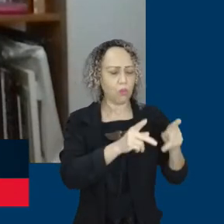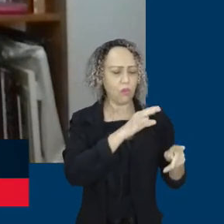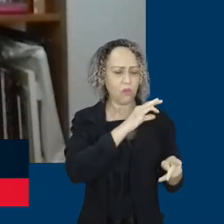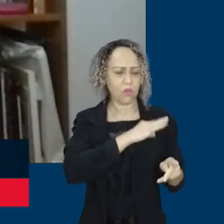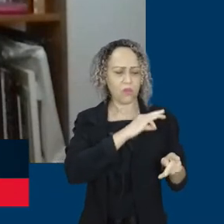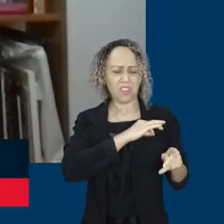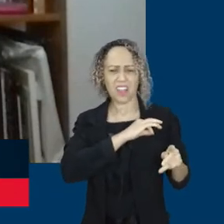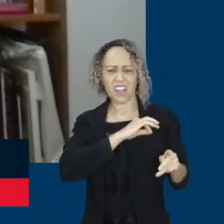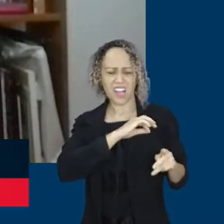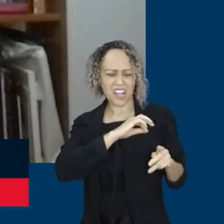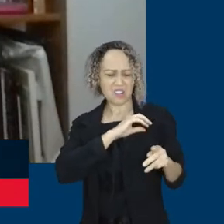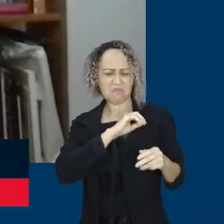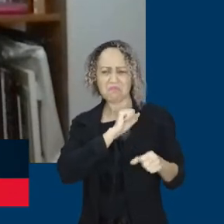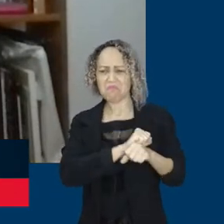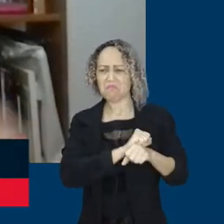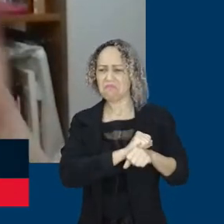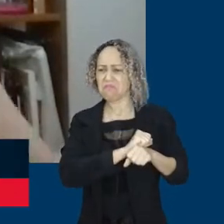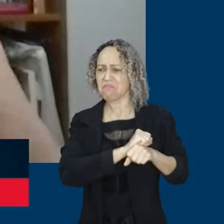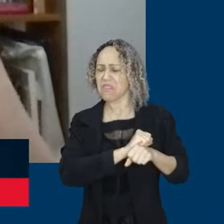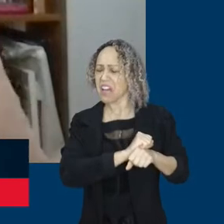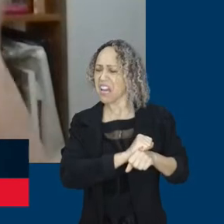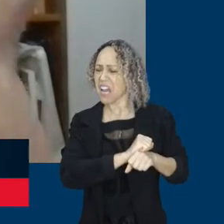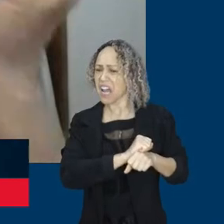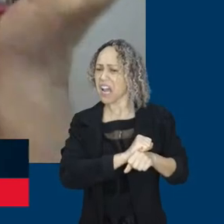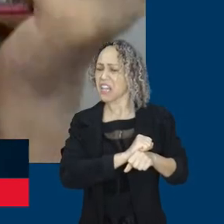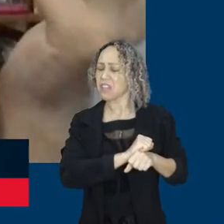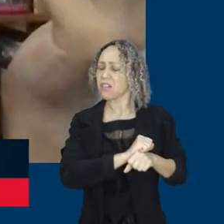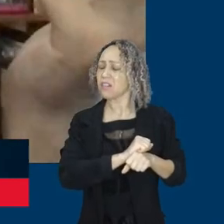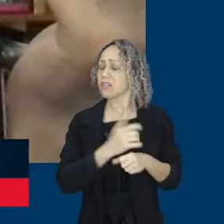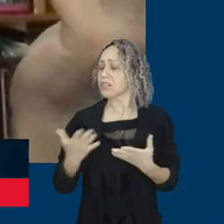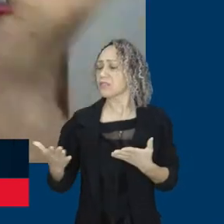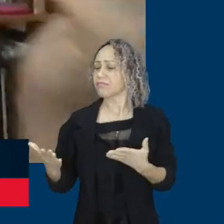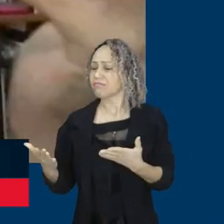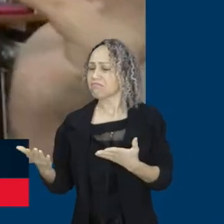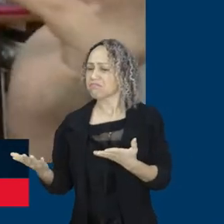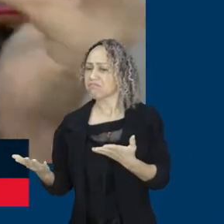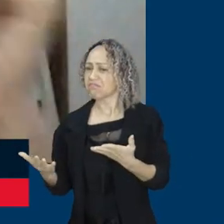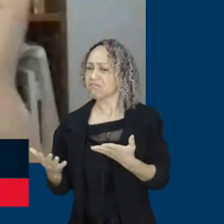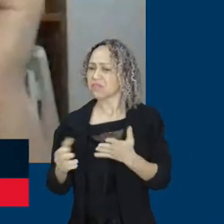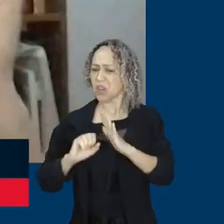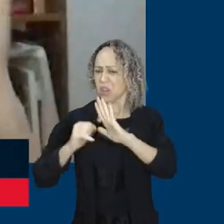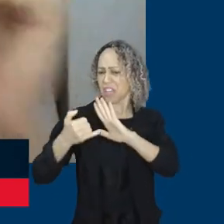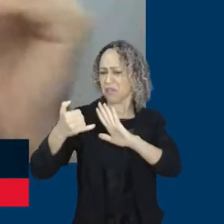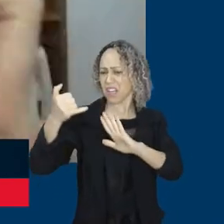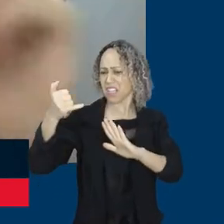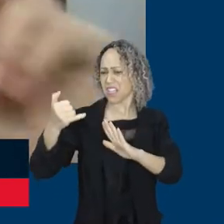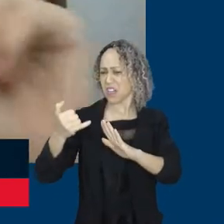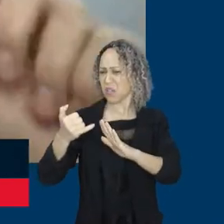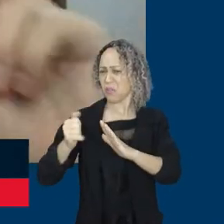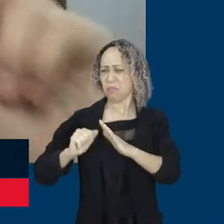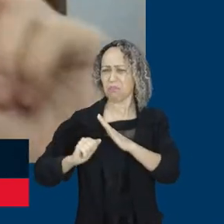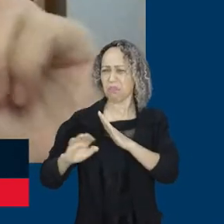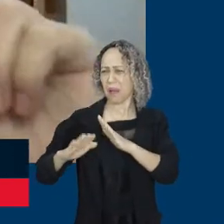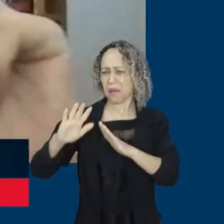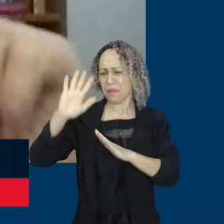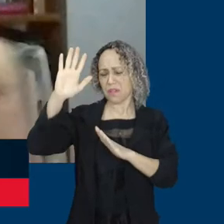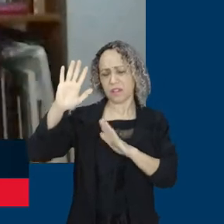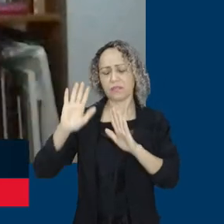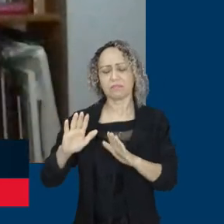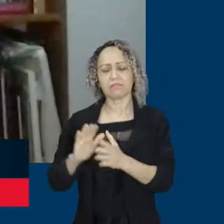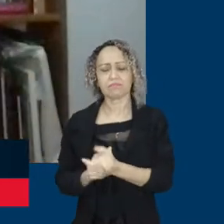auxílio que também está parado lá na a ideia dos R$600. Então, e é pior